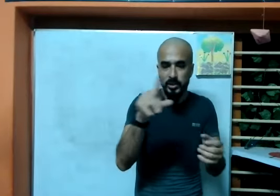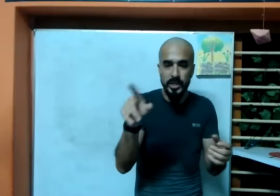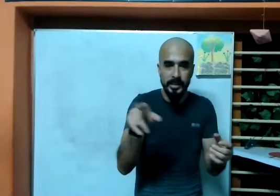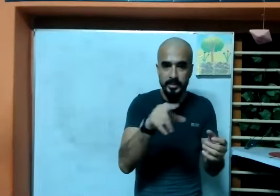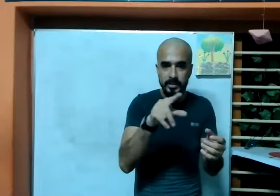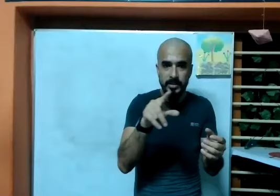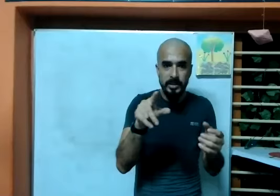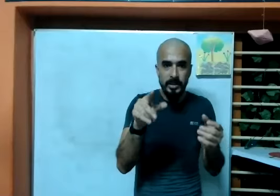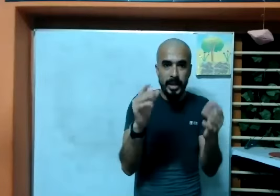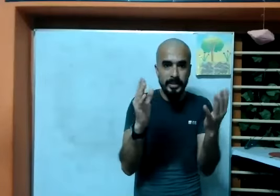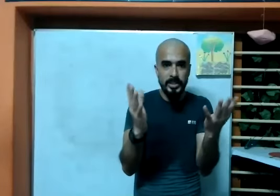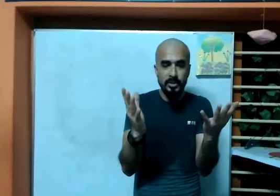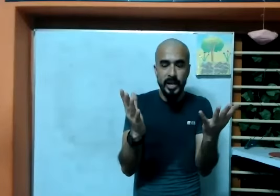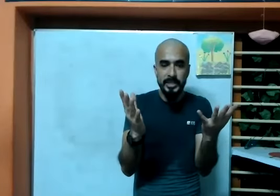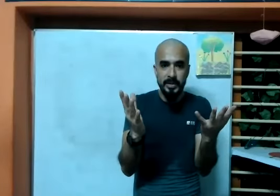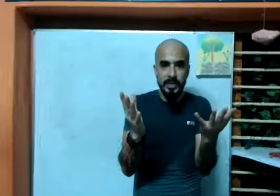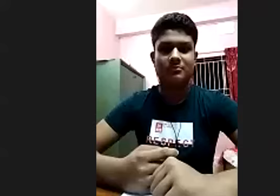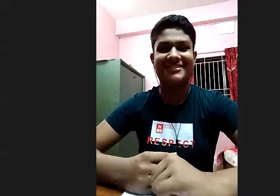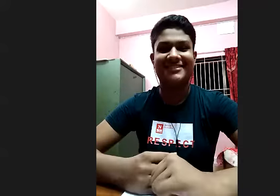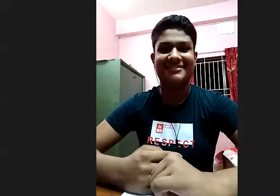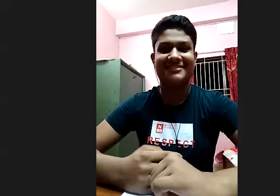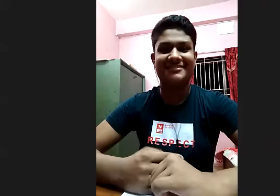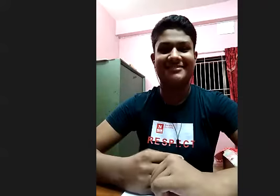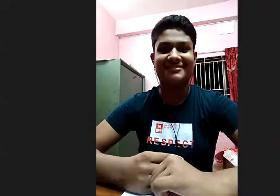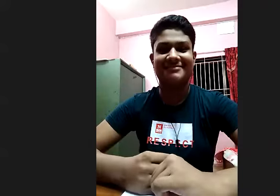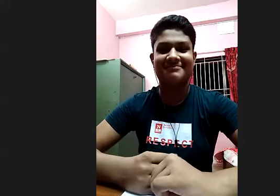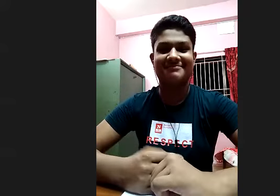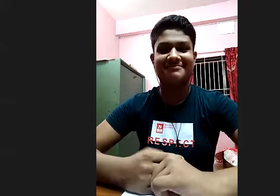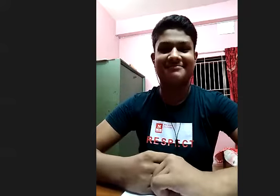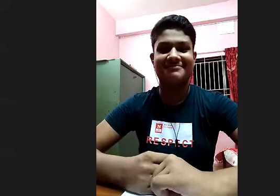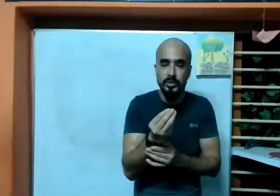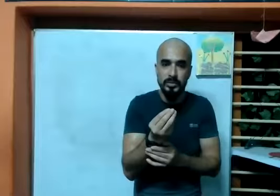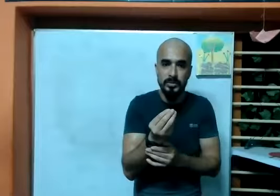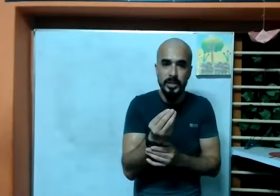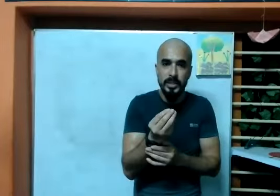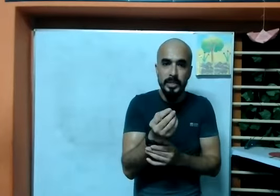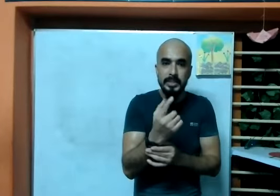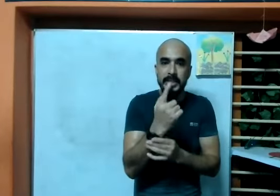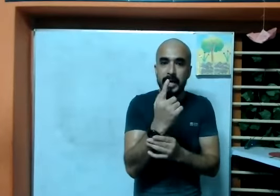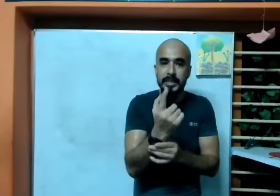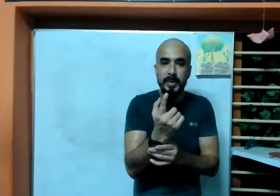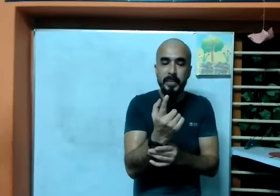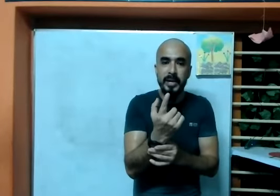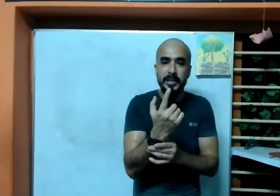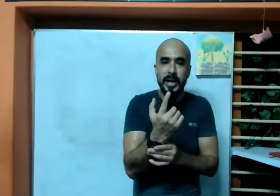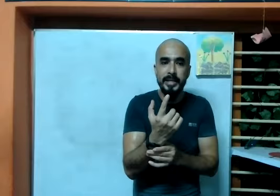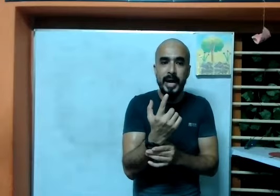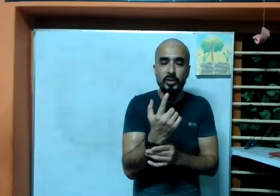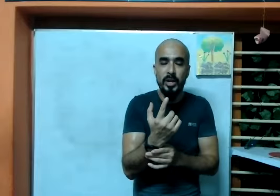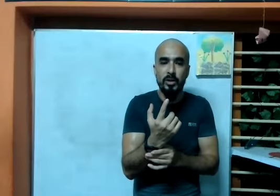প্রত্যেকে, মানে ইচ্ছে করতো আইসক্রিম, এবং যারা খুব রাগ করতো যে যা দিতে পারবেন না তা নিয়ে আলোচনা করবেন